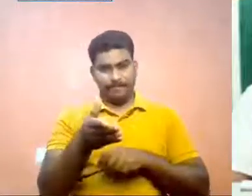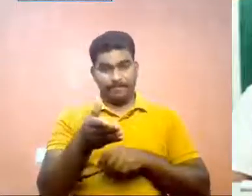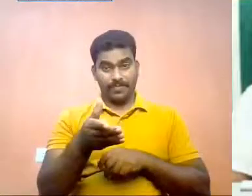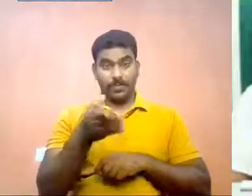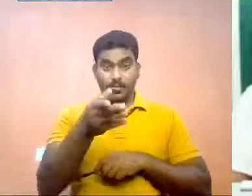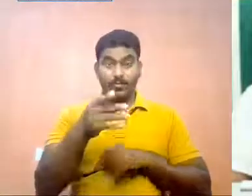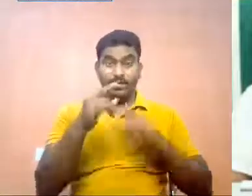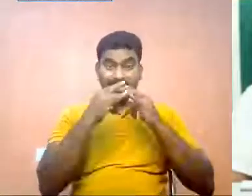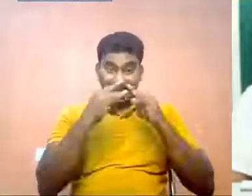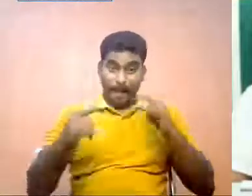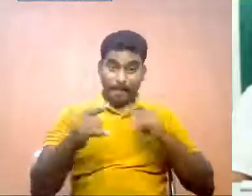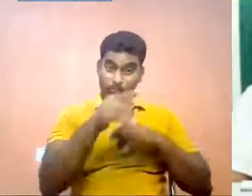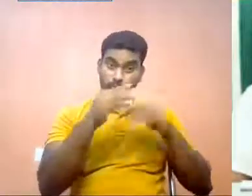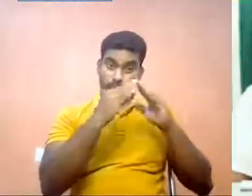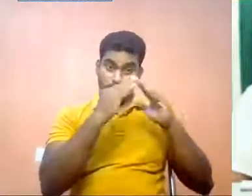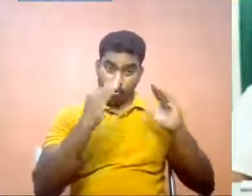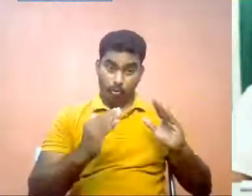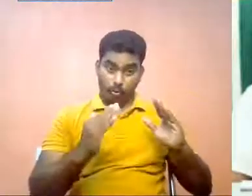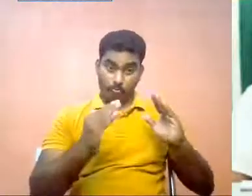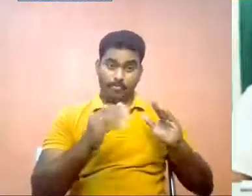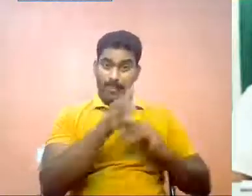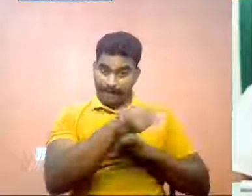മാസ്ക്, സോപ്പ്, സാനിറ്റൈസർ